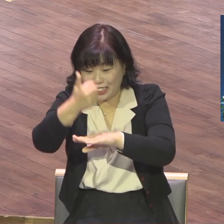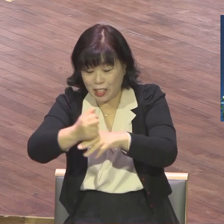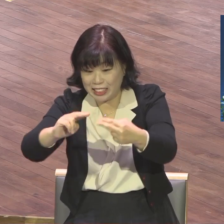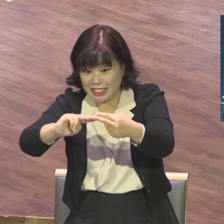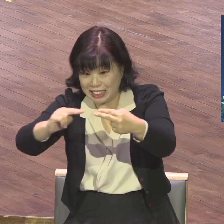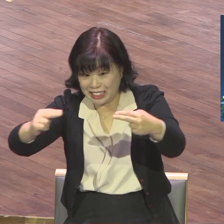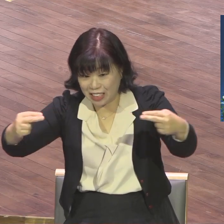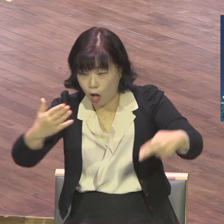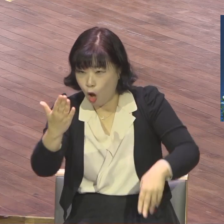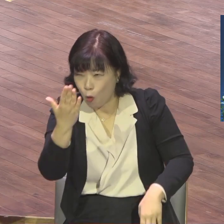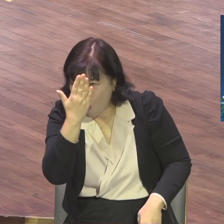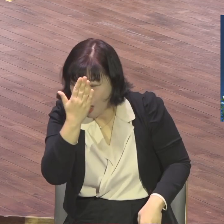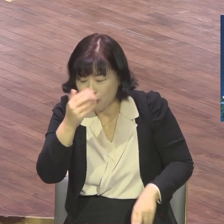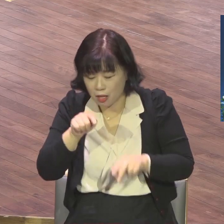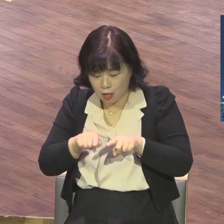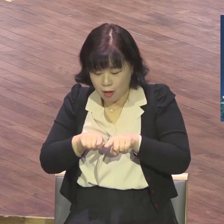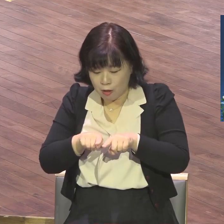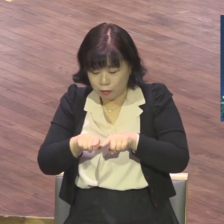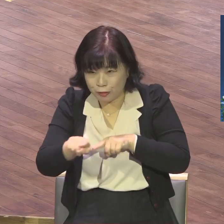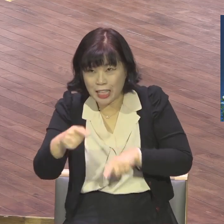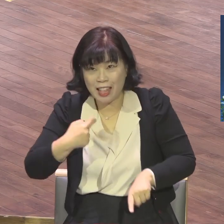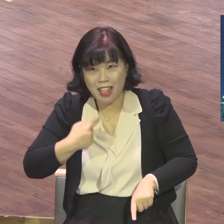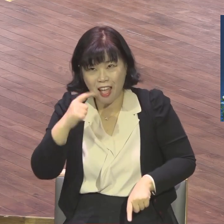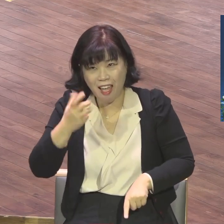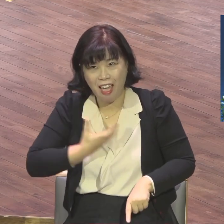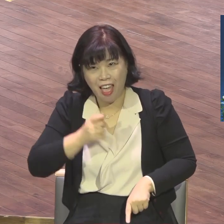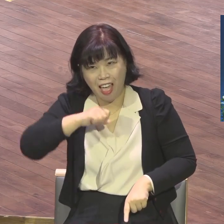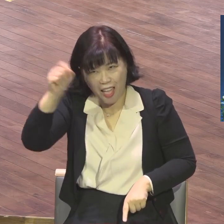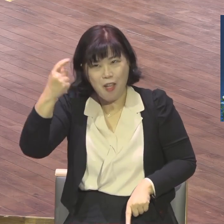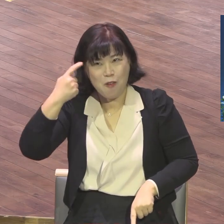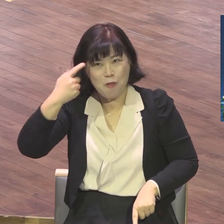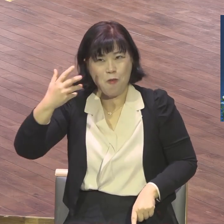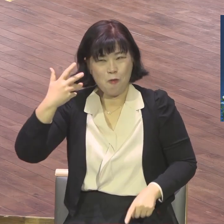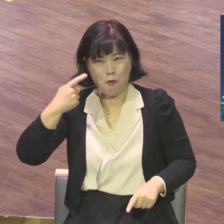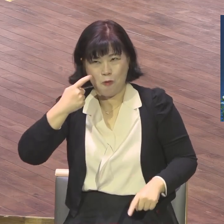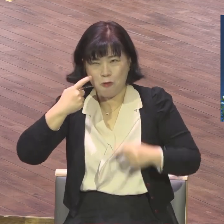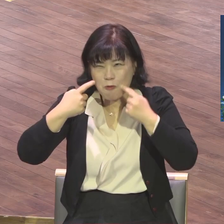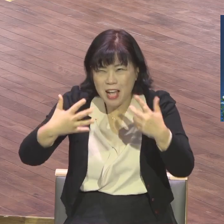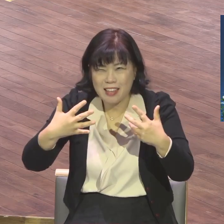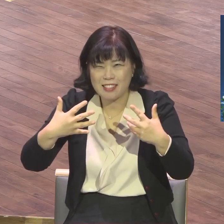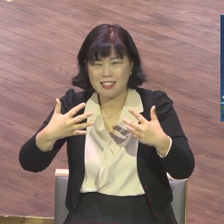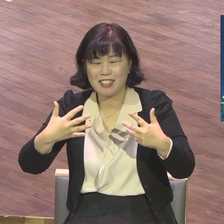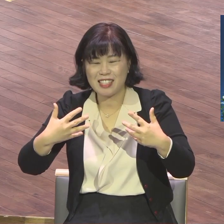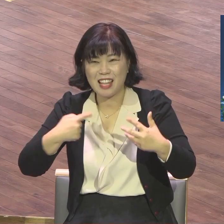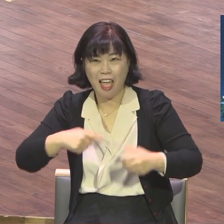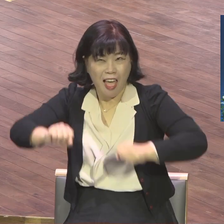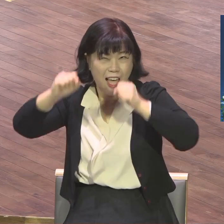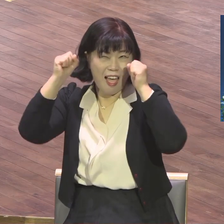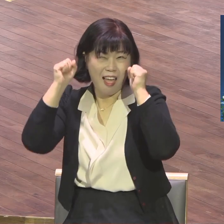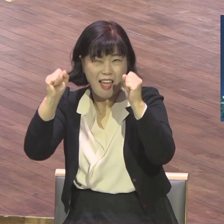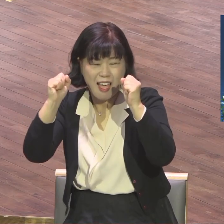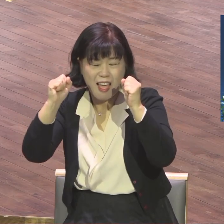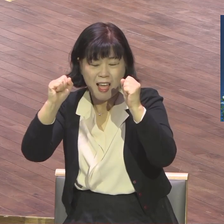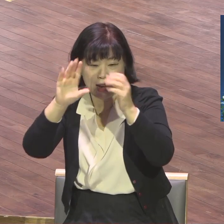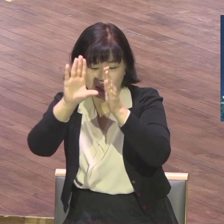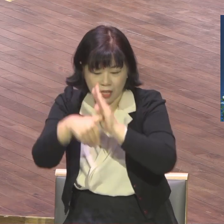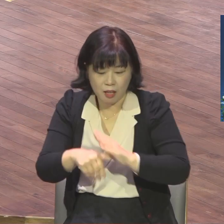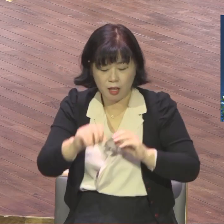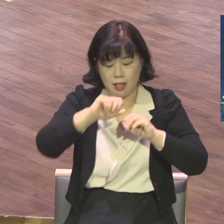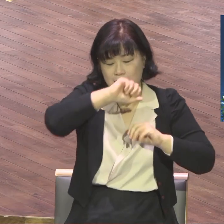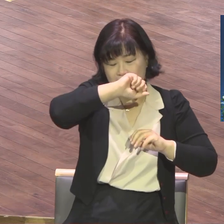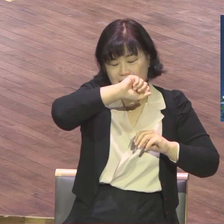드는 순간에 바짝 따라오던 대만 선수가 발을 싹 내밀어가 0.01초